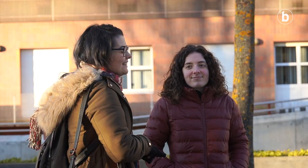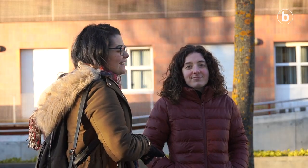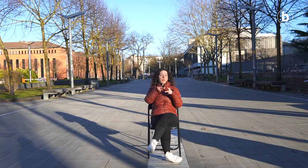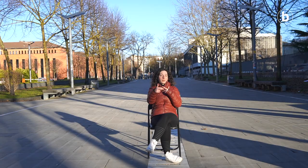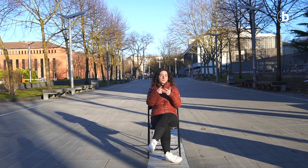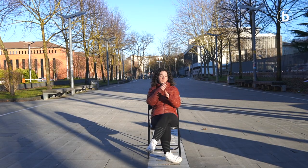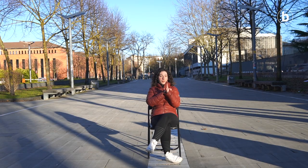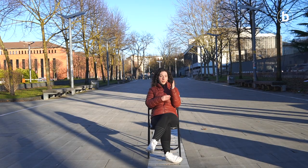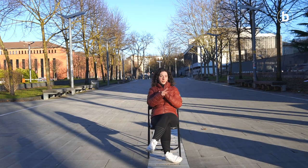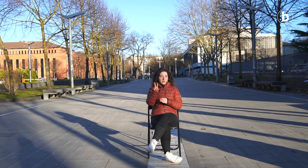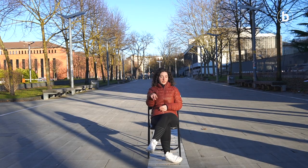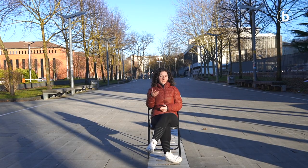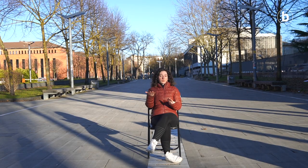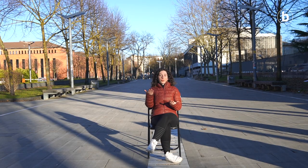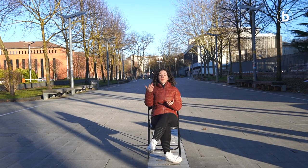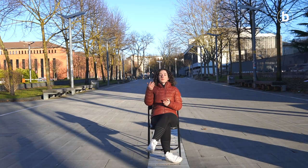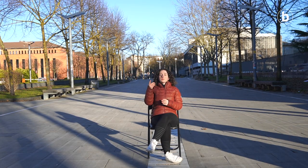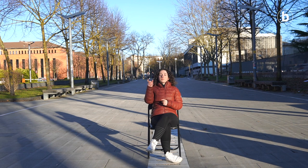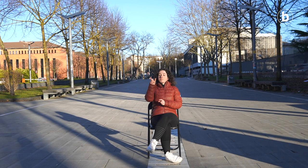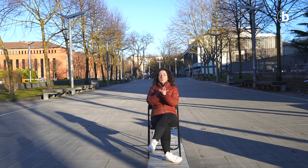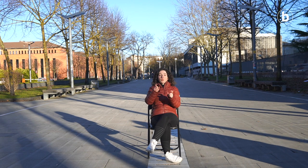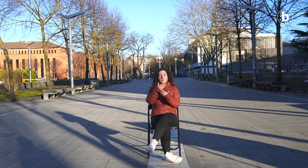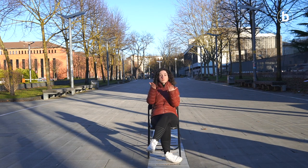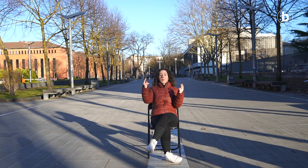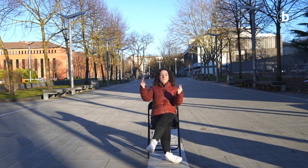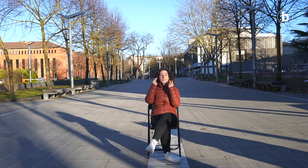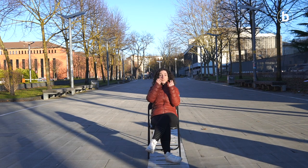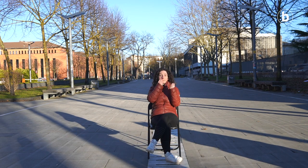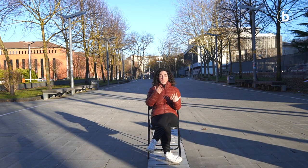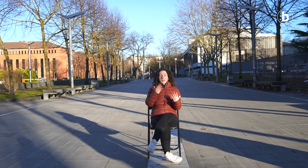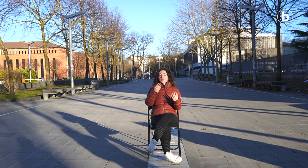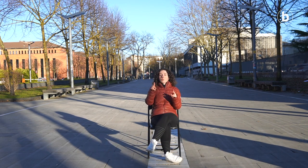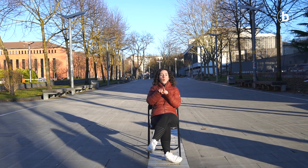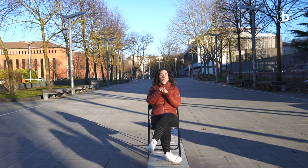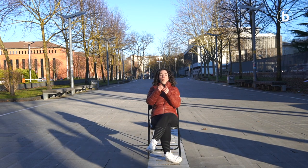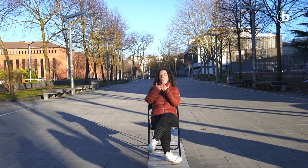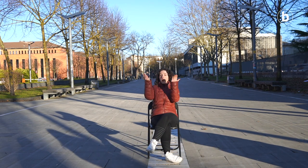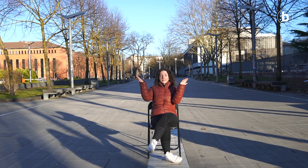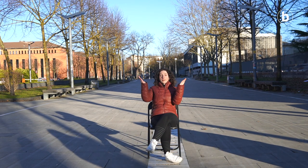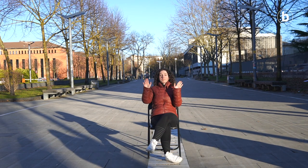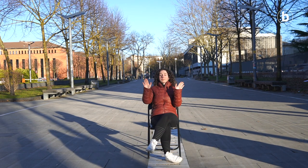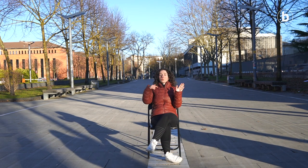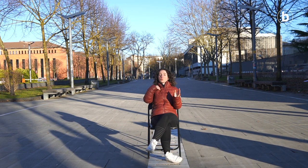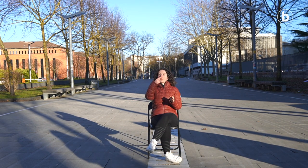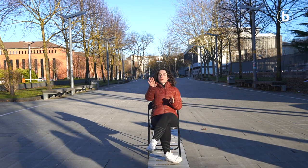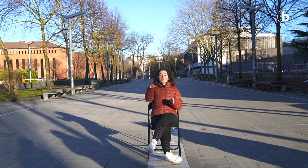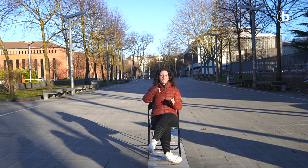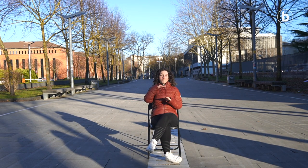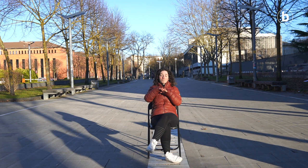Ni pertsona gorra naiz eta ez gaitasun edo diskapazitate inbiziblea da, beba, ez badirudi ni ikusi